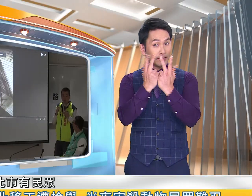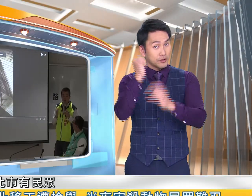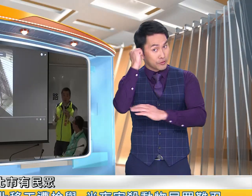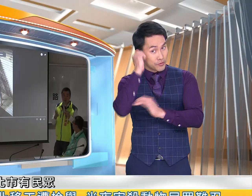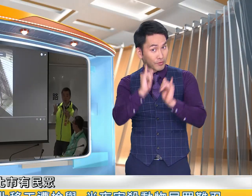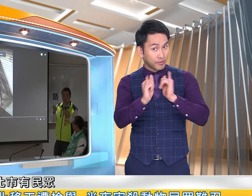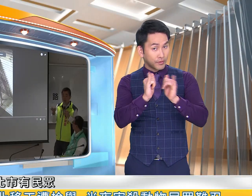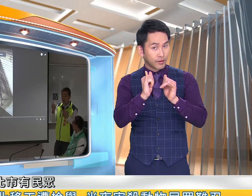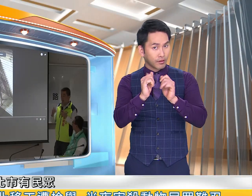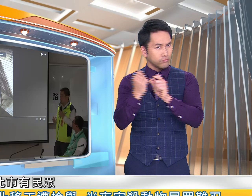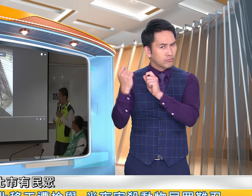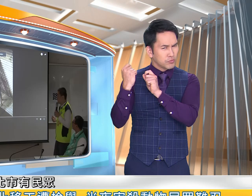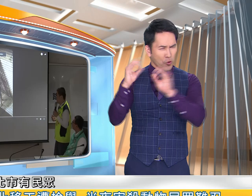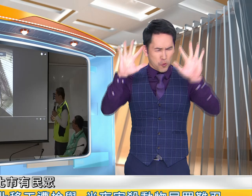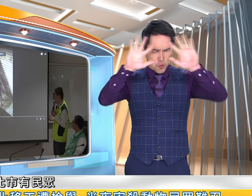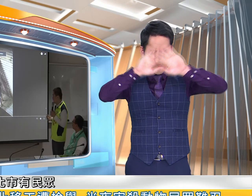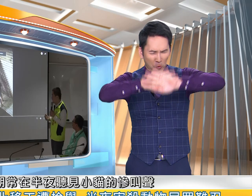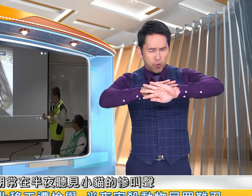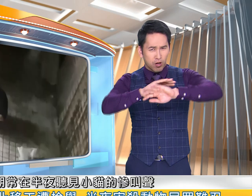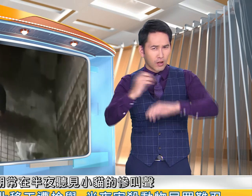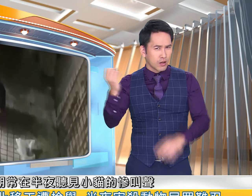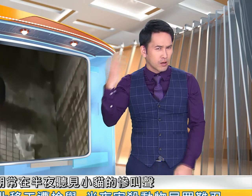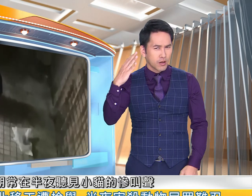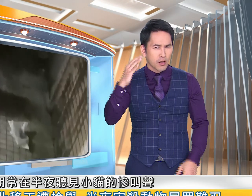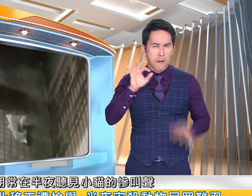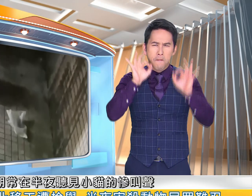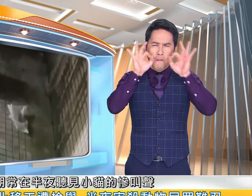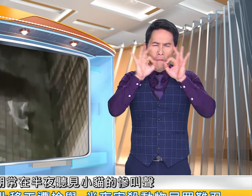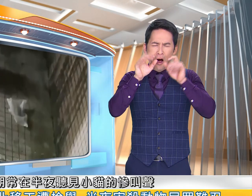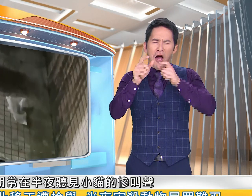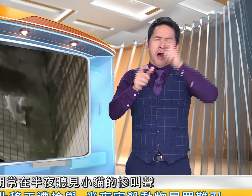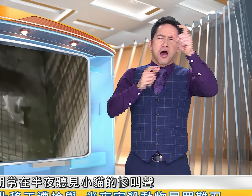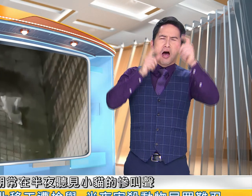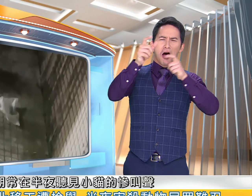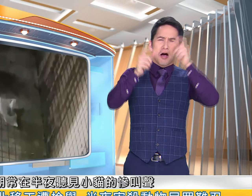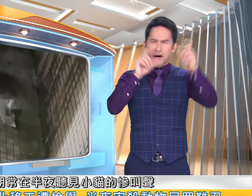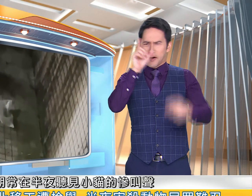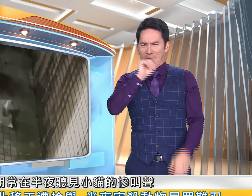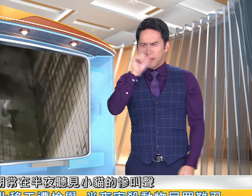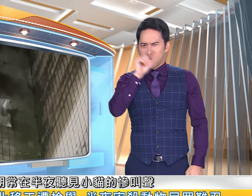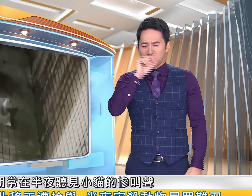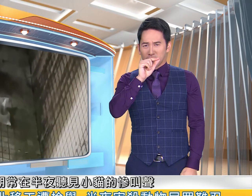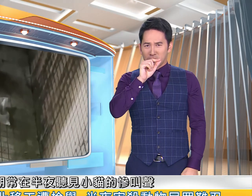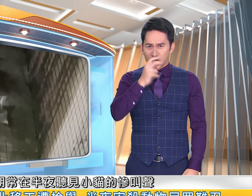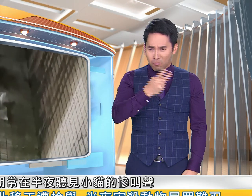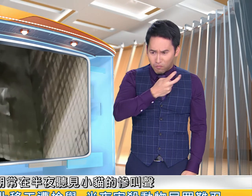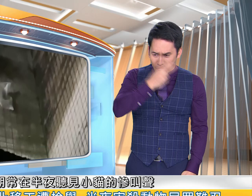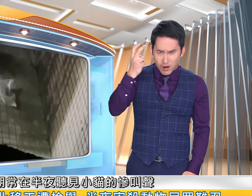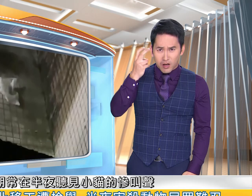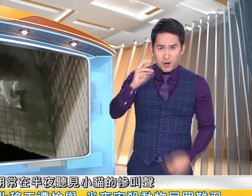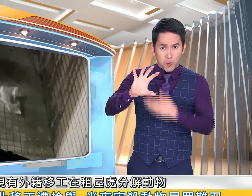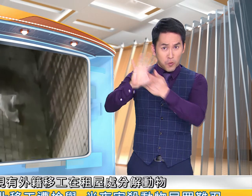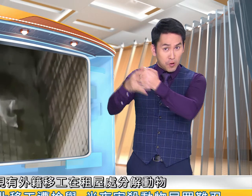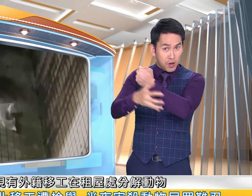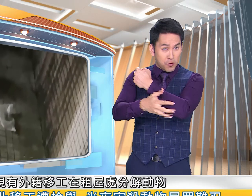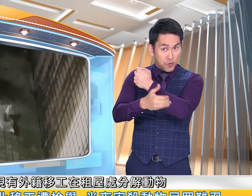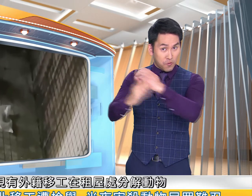新北市有民众近期常在半夜听见了小猫的惨叫声，发现有外籍移